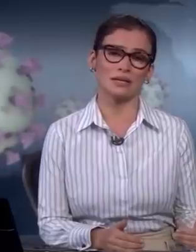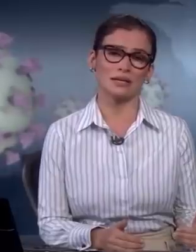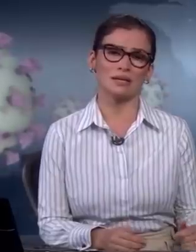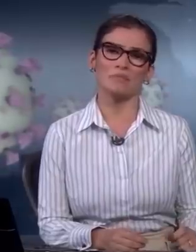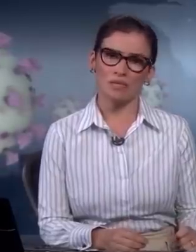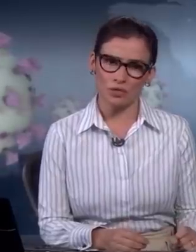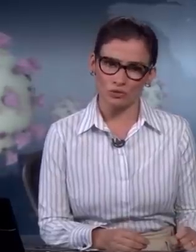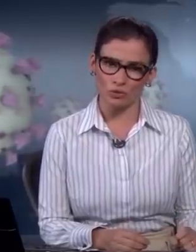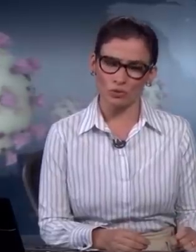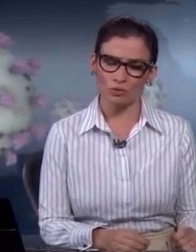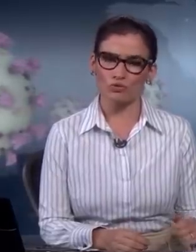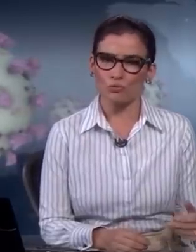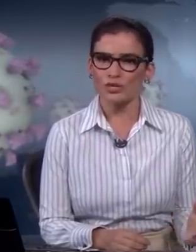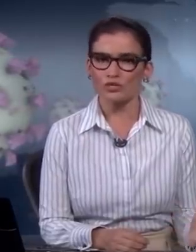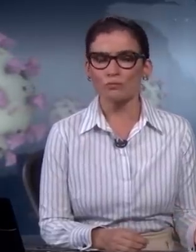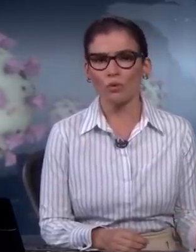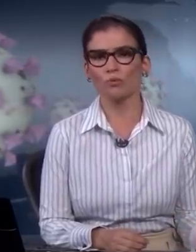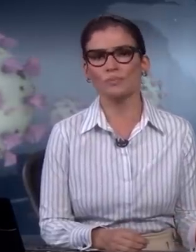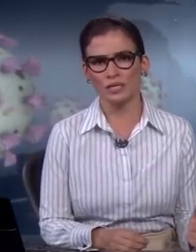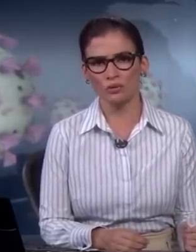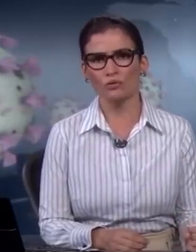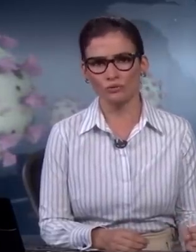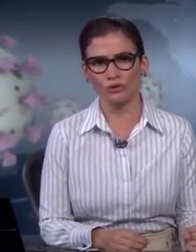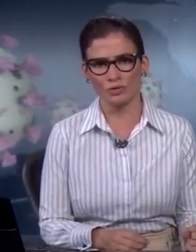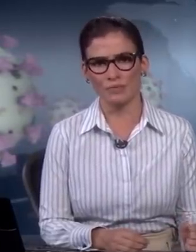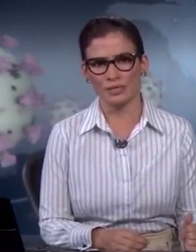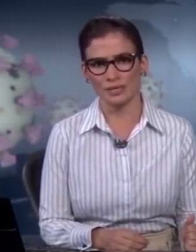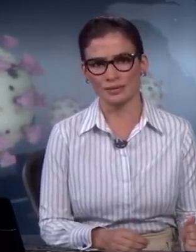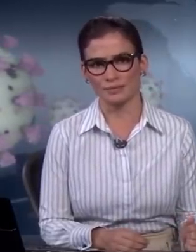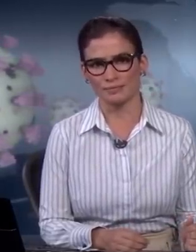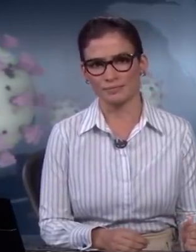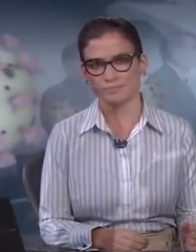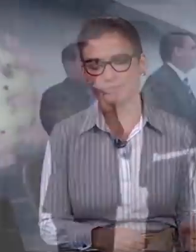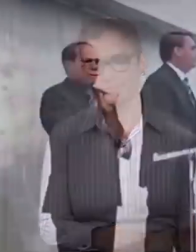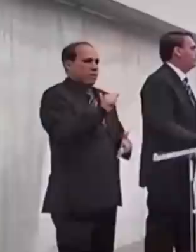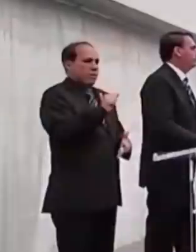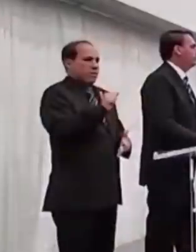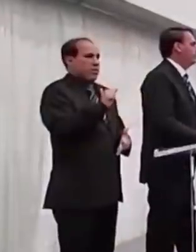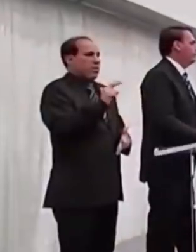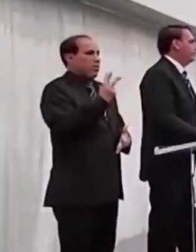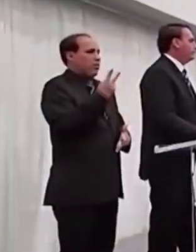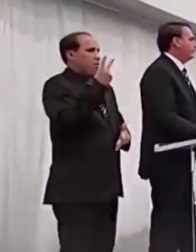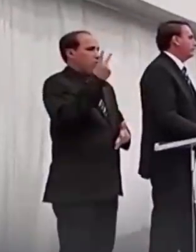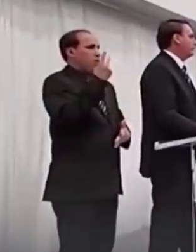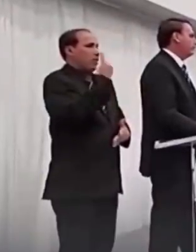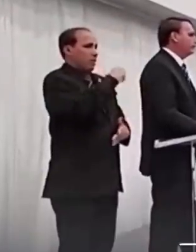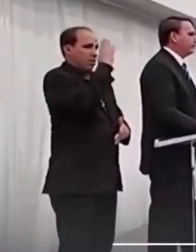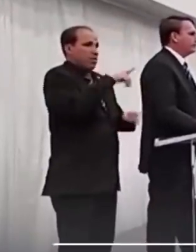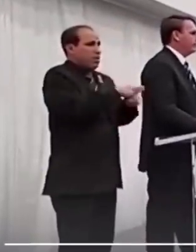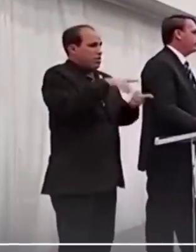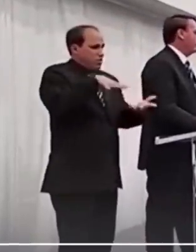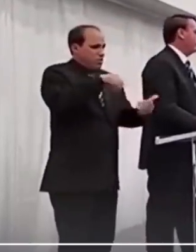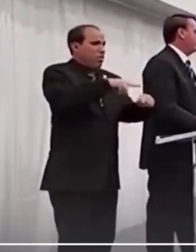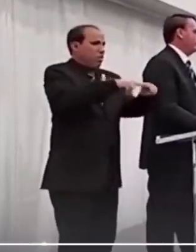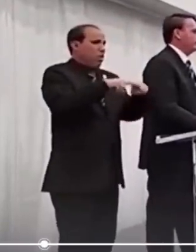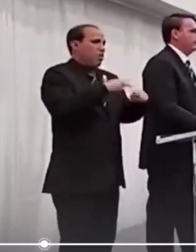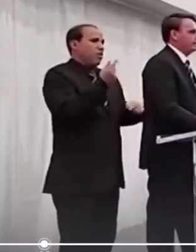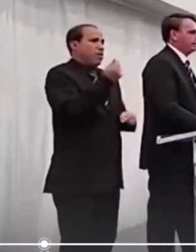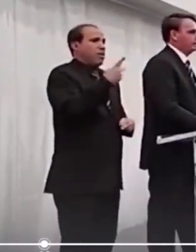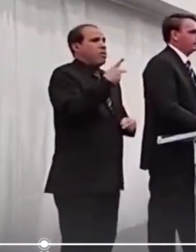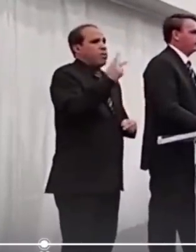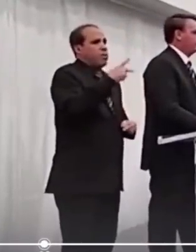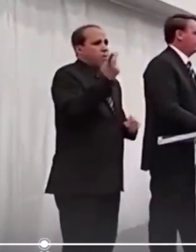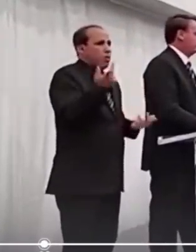pandemia, ele minimizou ou subestimou o perigo que o vírus representa. Em 9 de março, nos